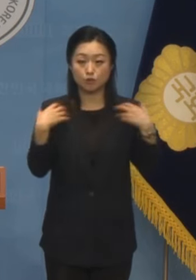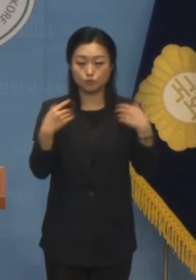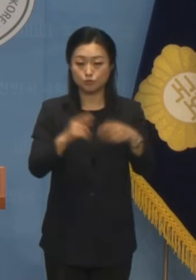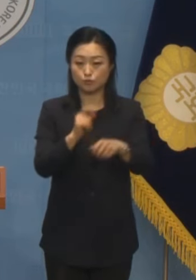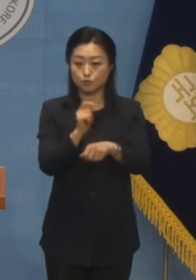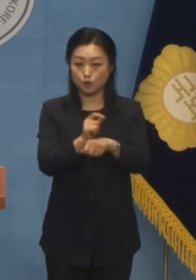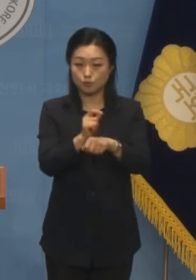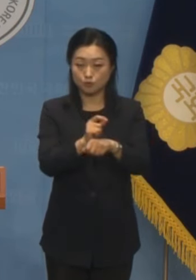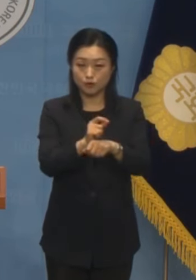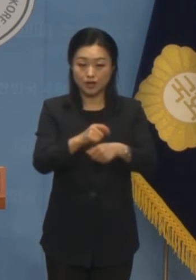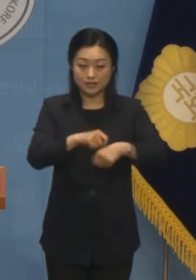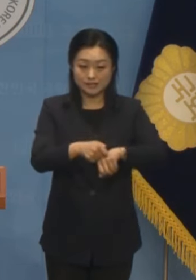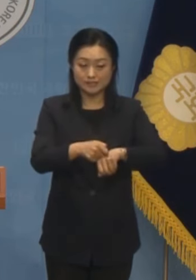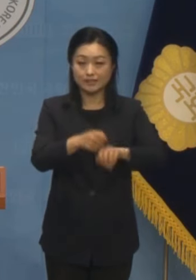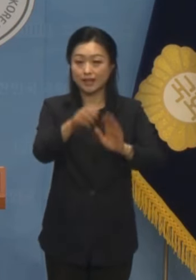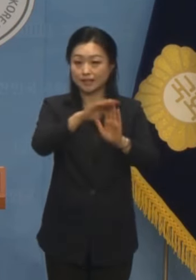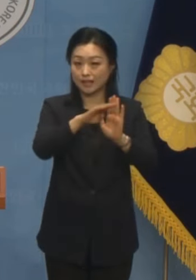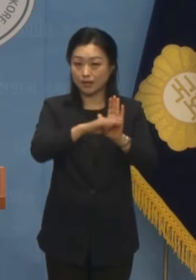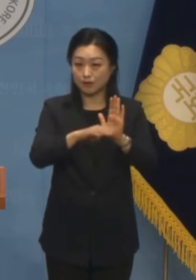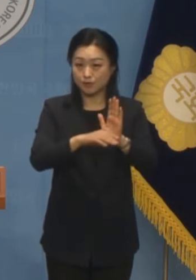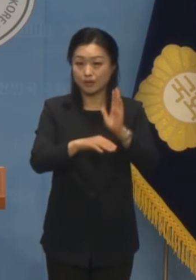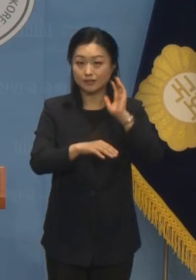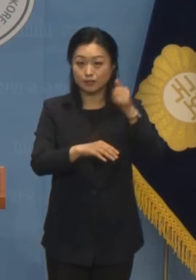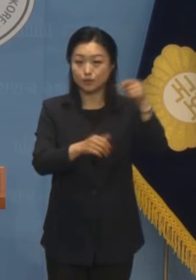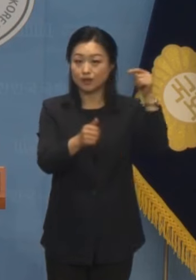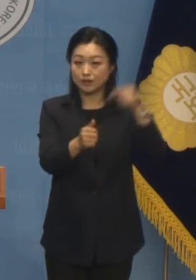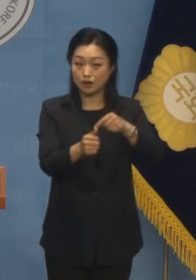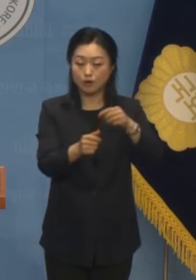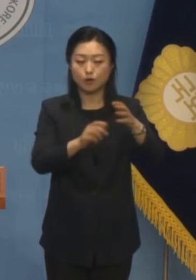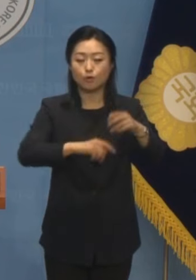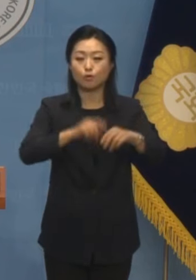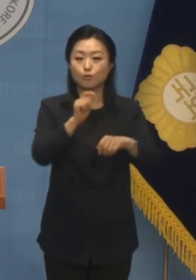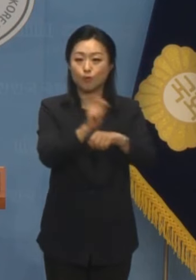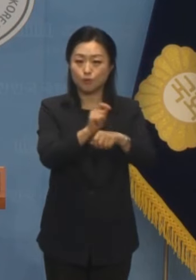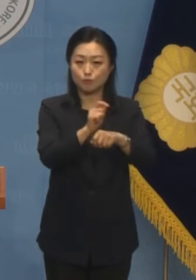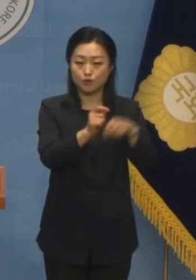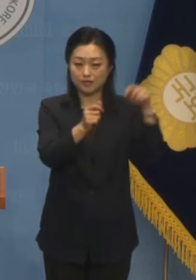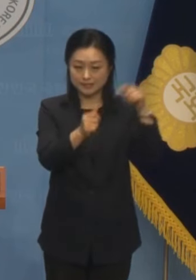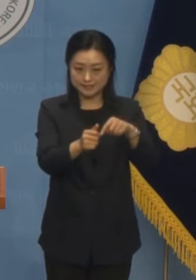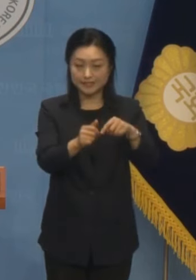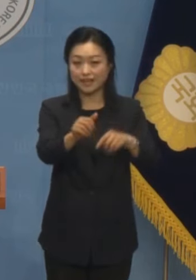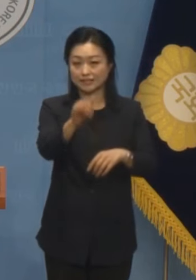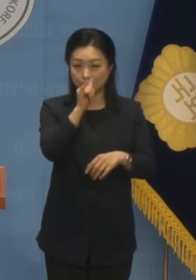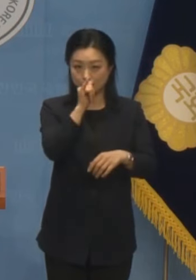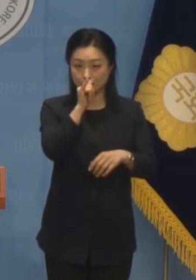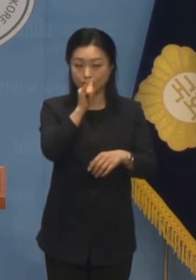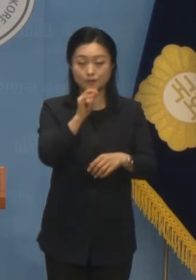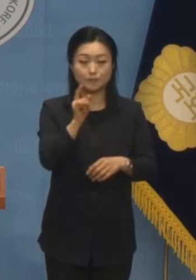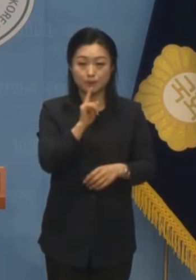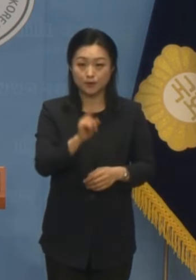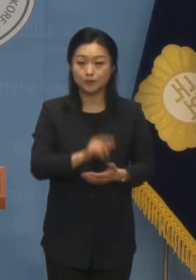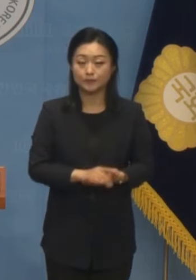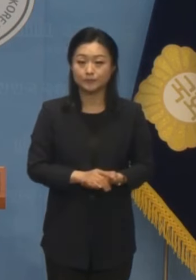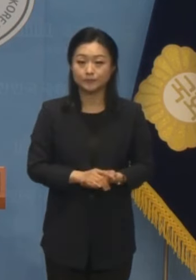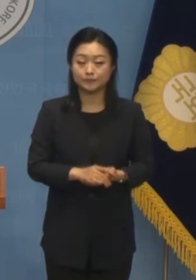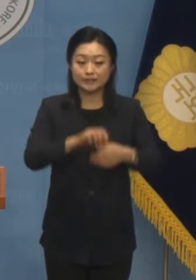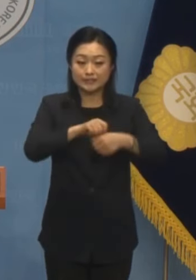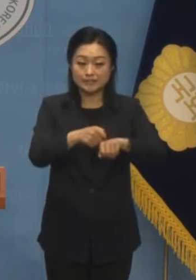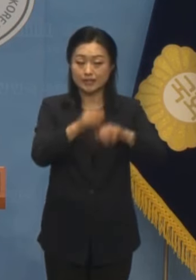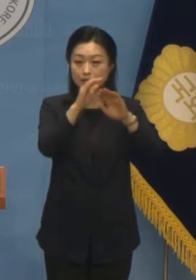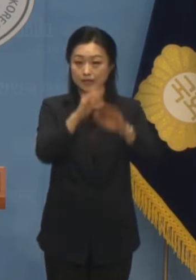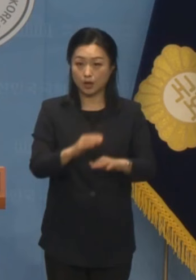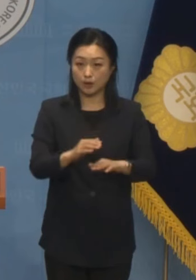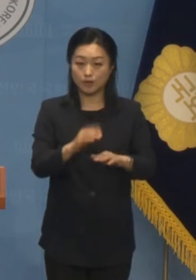공무원의 징계에 관한 사항은 대통령령인 공무원 징계령에 따라 정해집니다. 징계에 관한